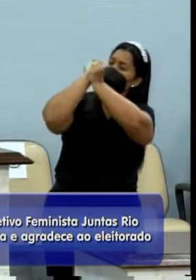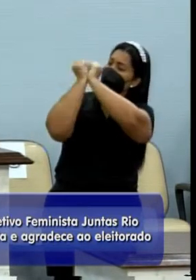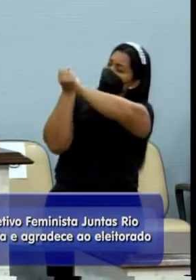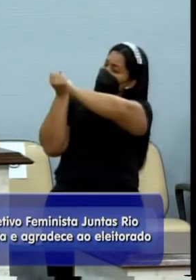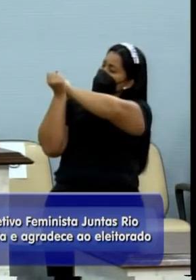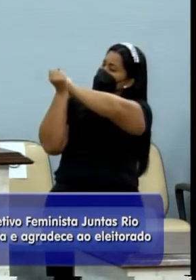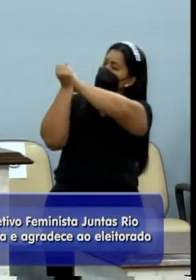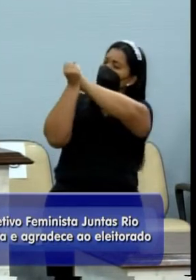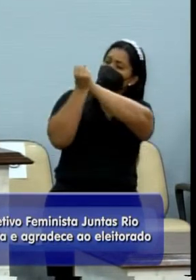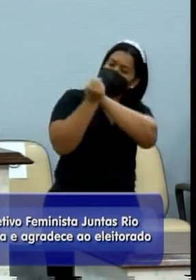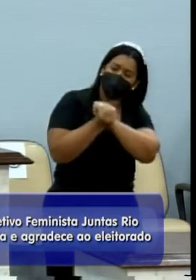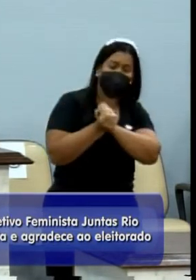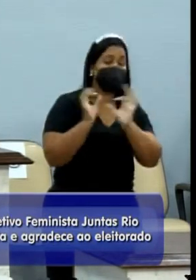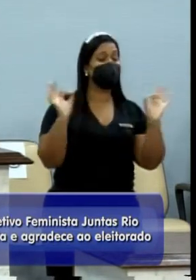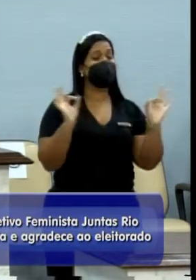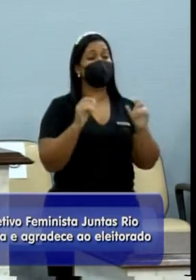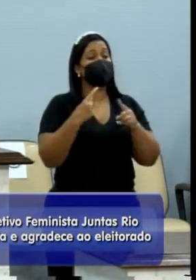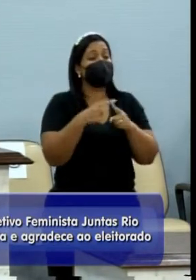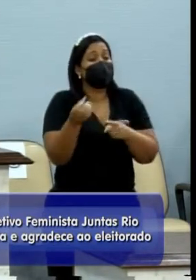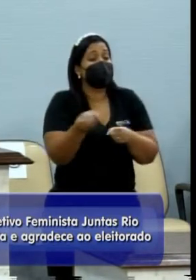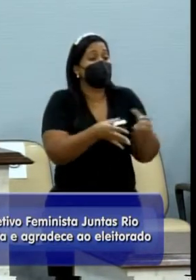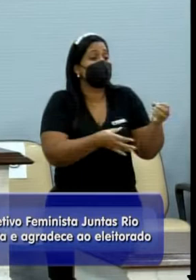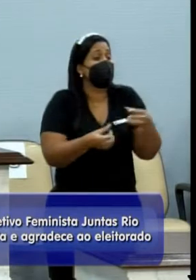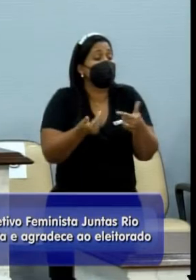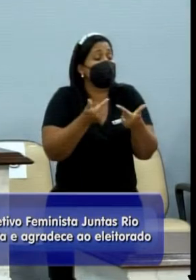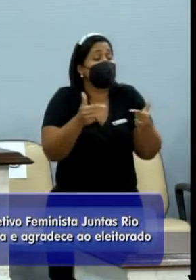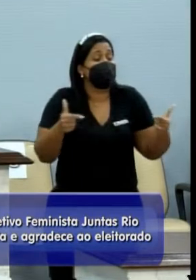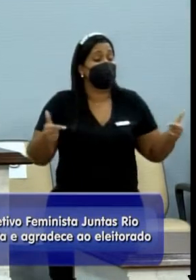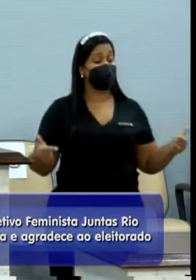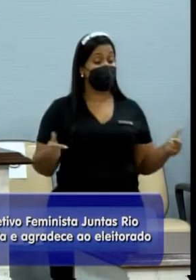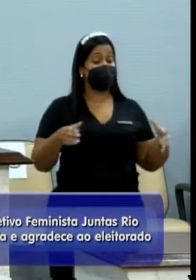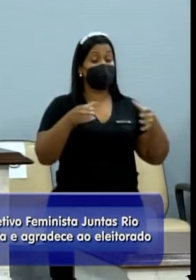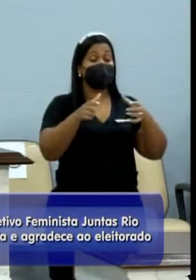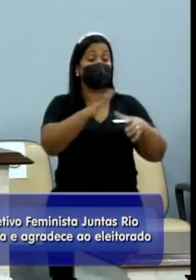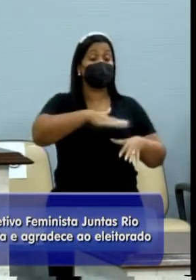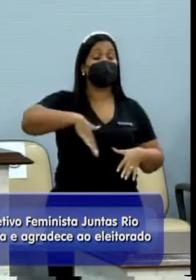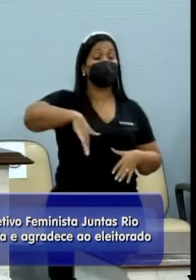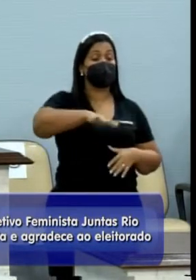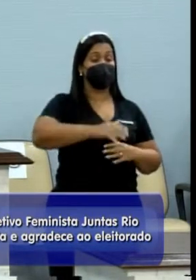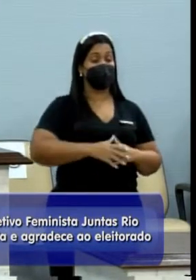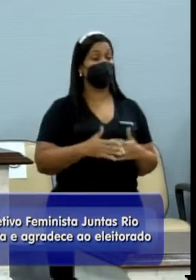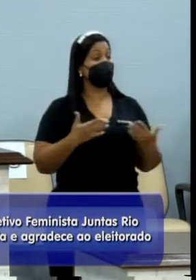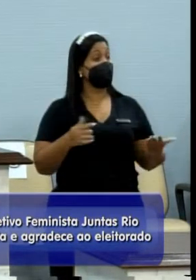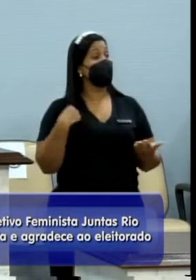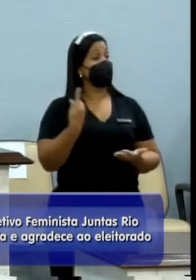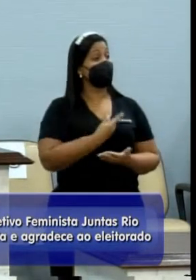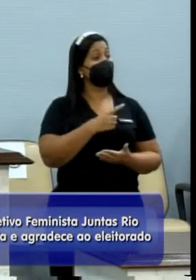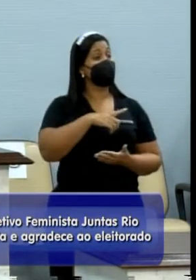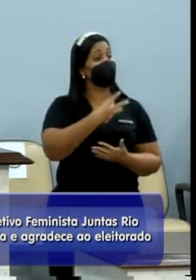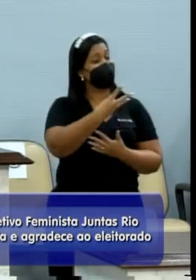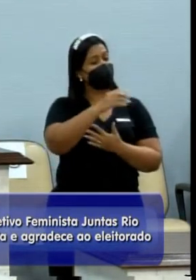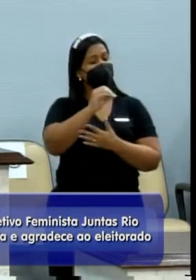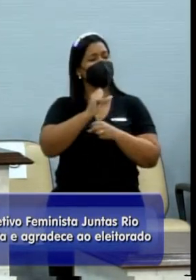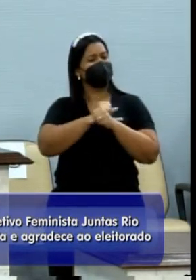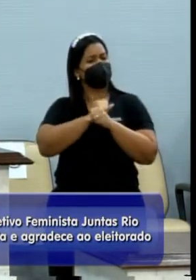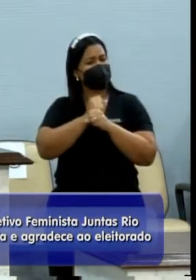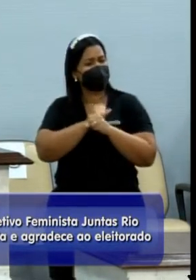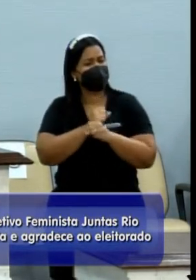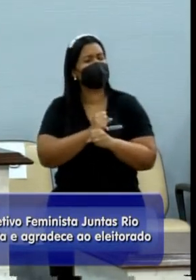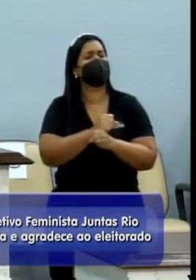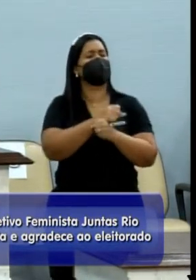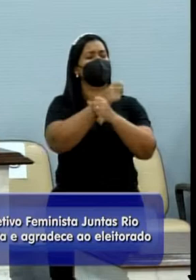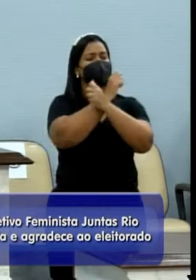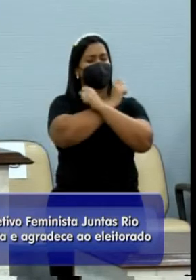porque Hitler não foi nada inovador nos campos de concentração. Aqui tivemos 300 anos de